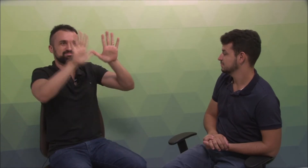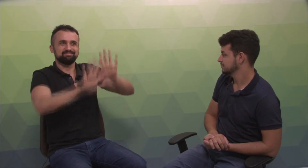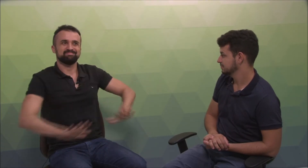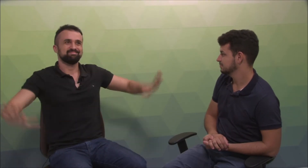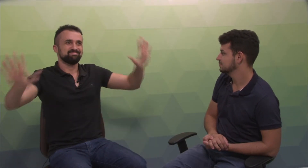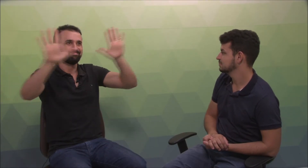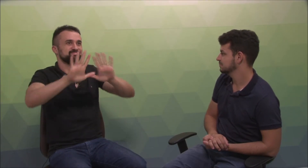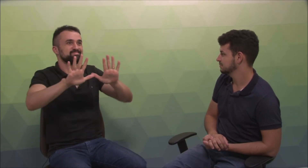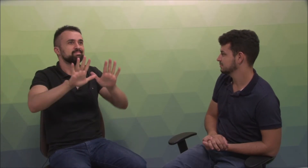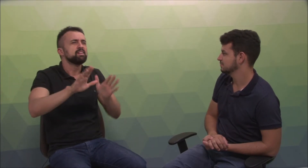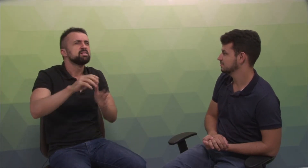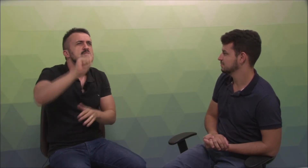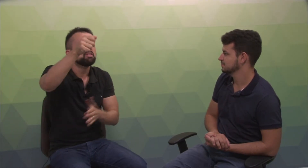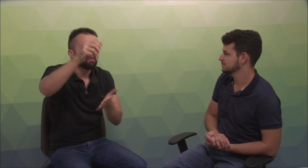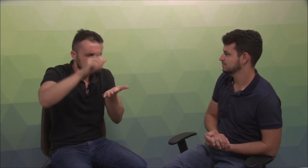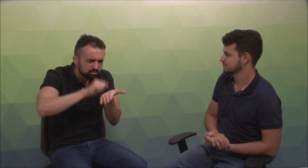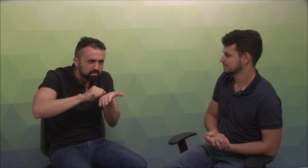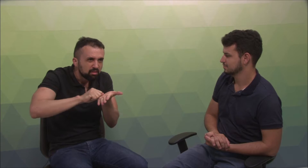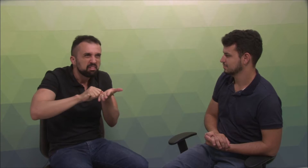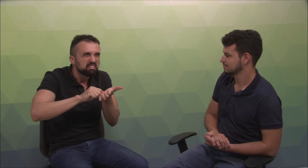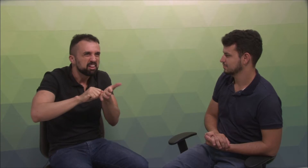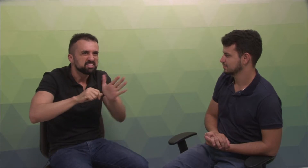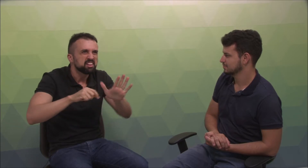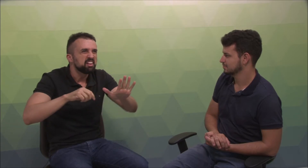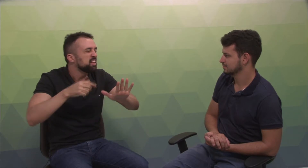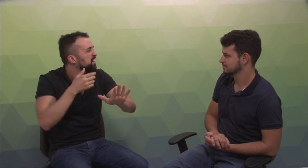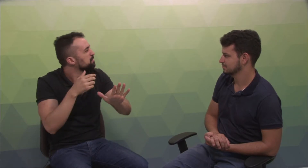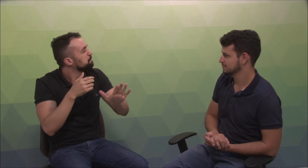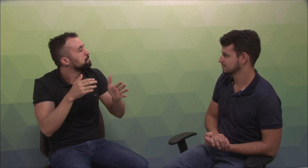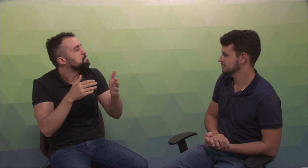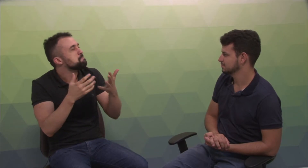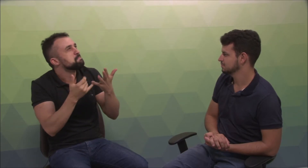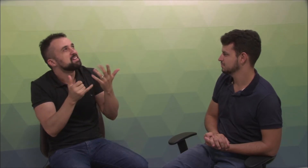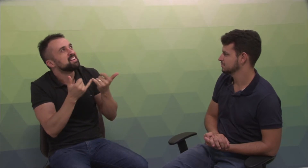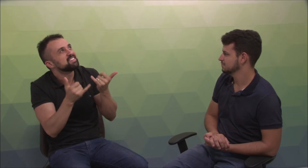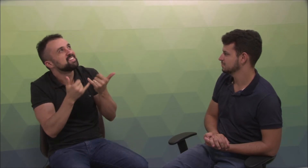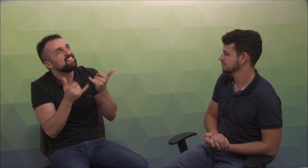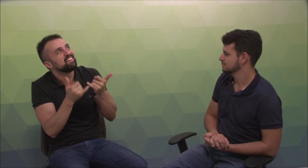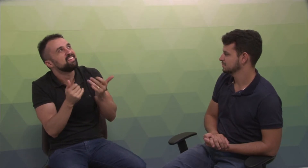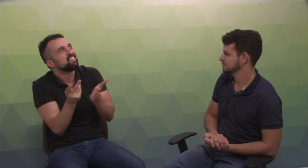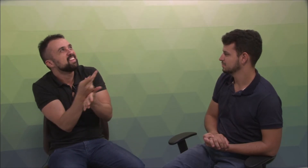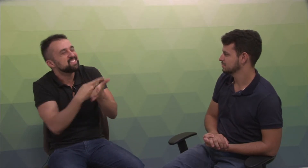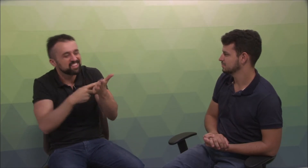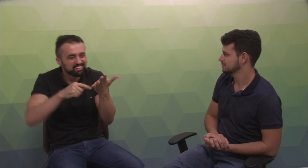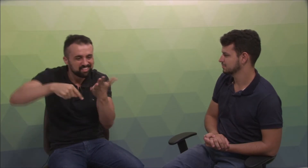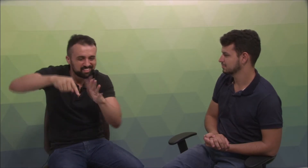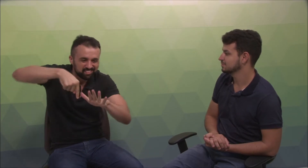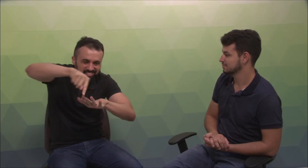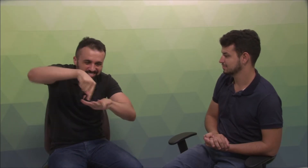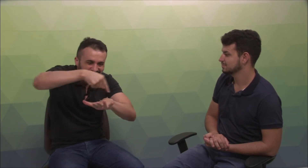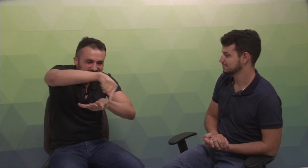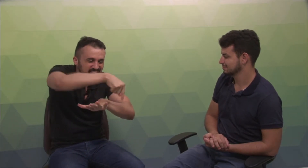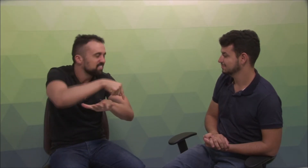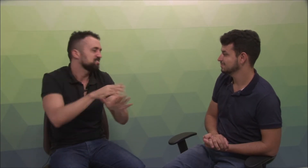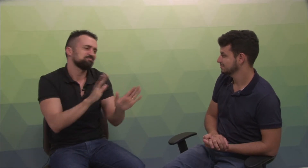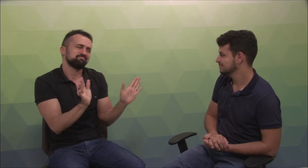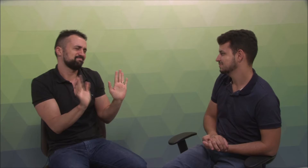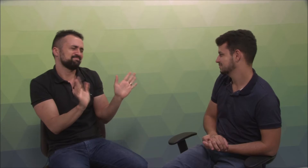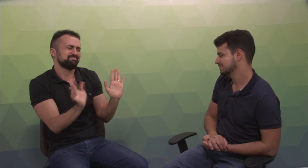Muitas pessoas pensam que, por as línguas de sinais serem visuais motoras, não é possível escrever os